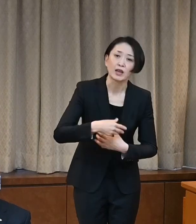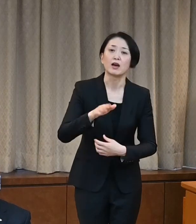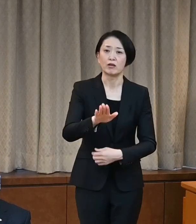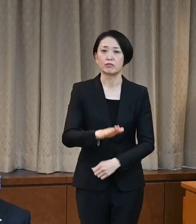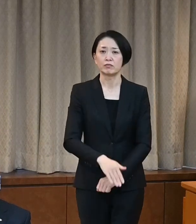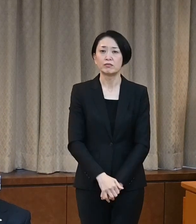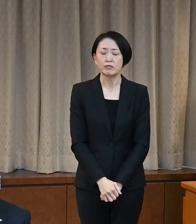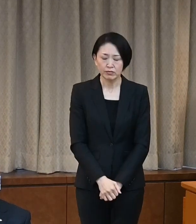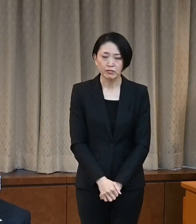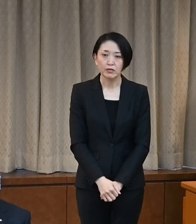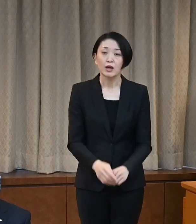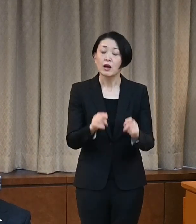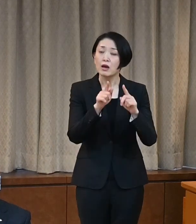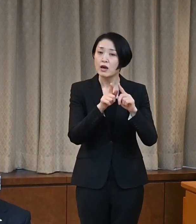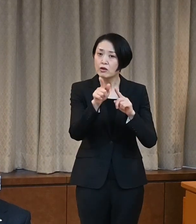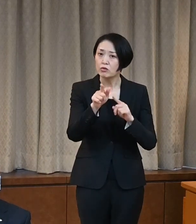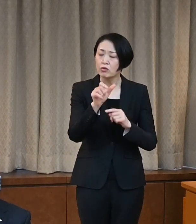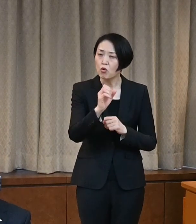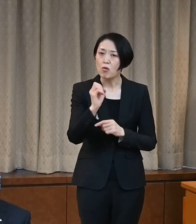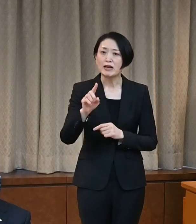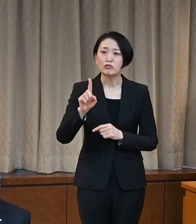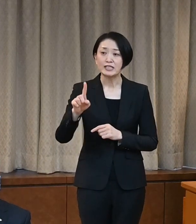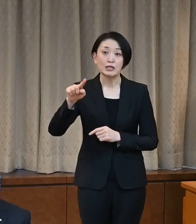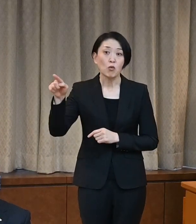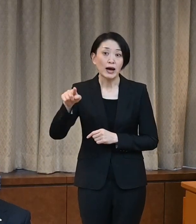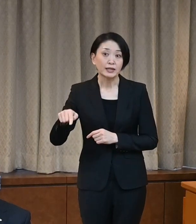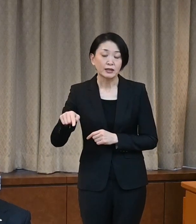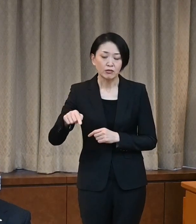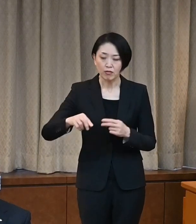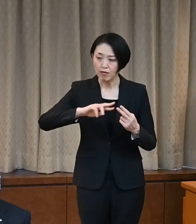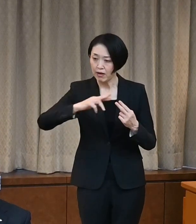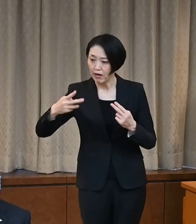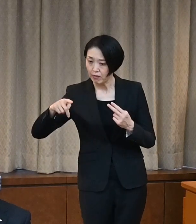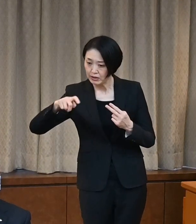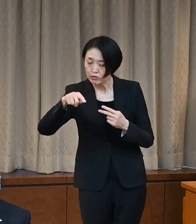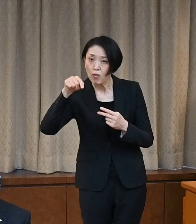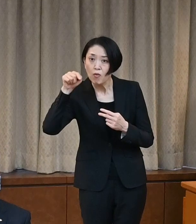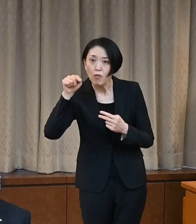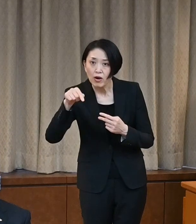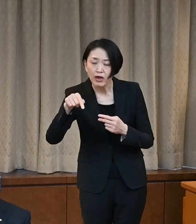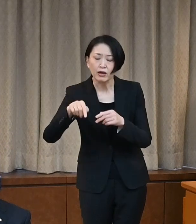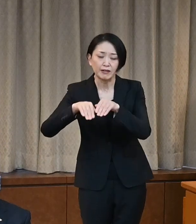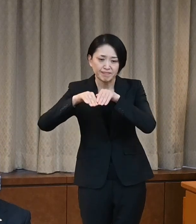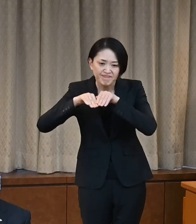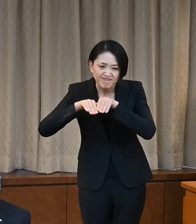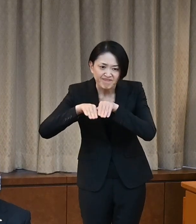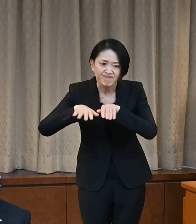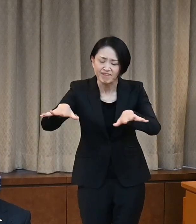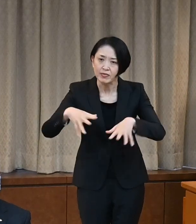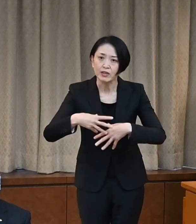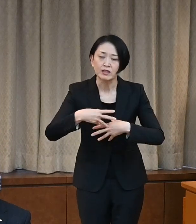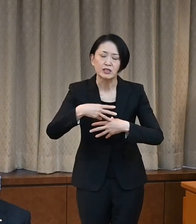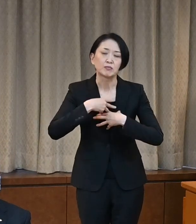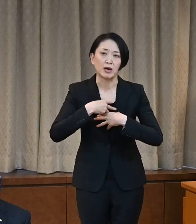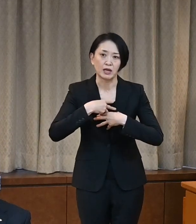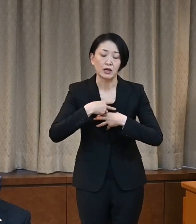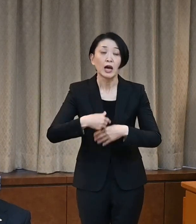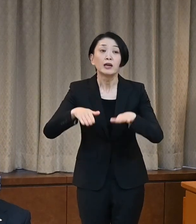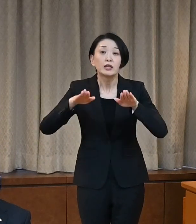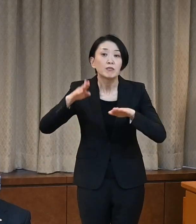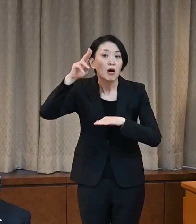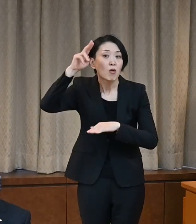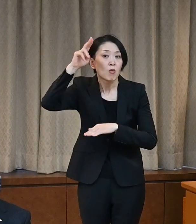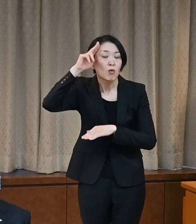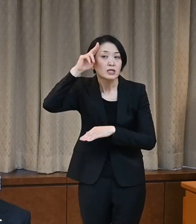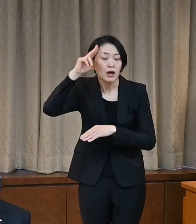、 N501Y の変異株による感染蔓延が非常に危惧されるところであります。現在大阪や関西地